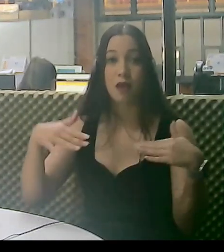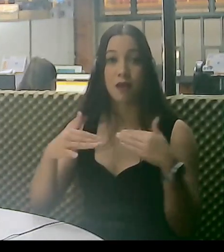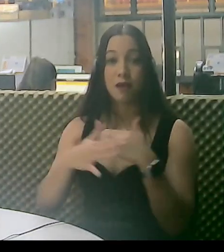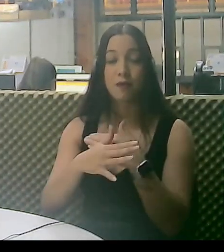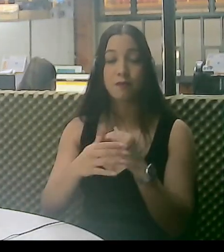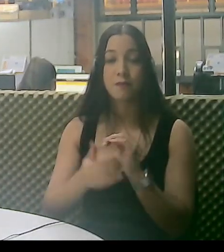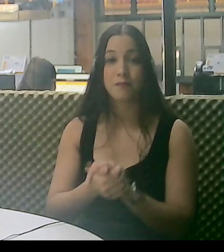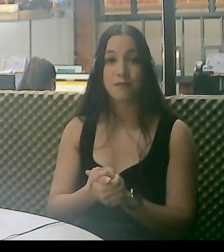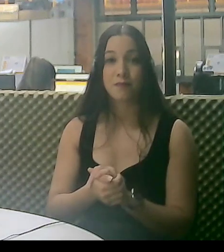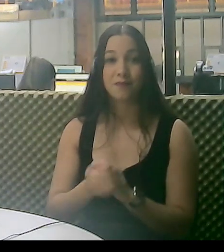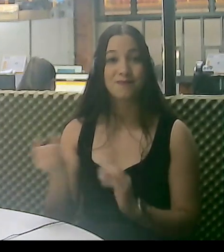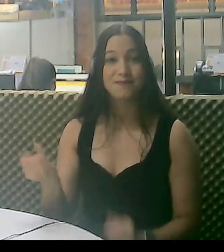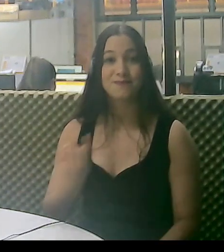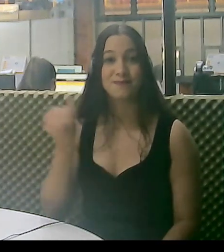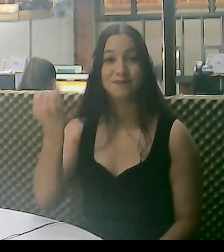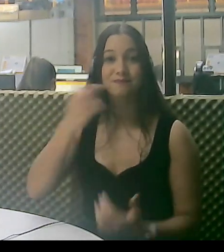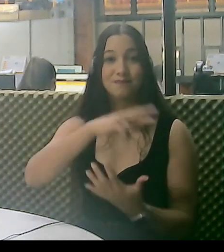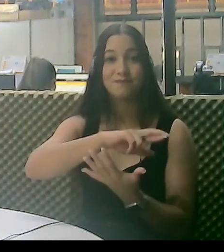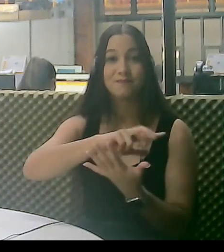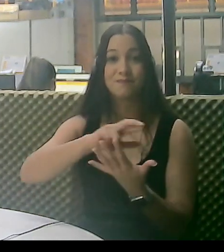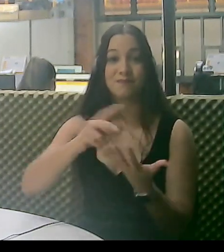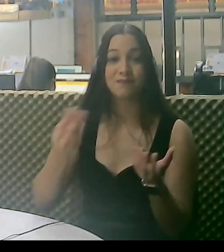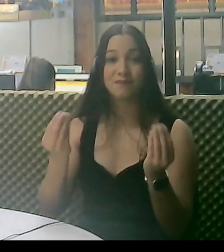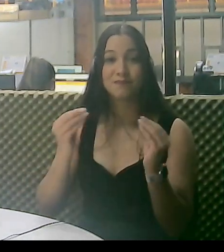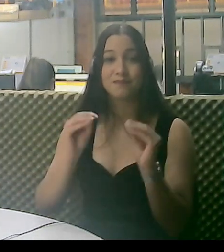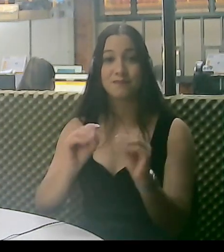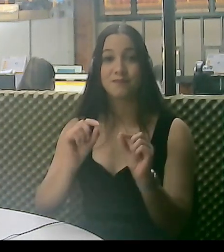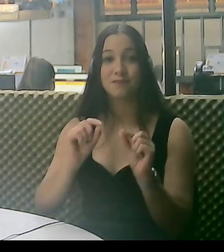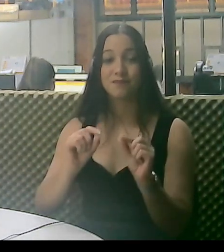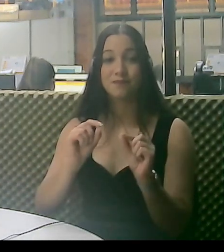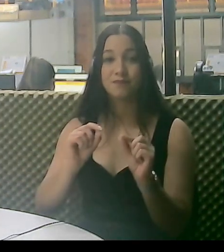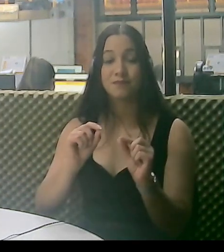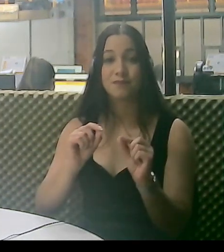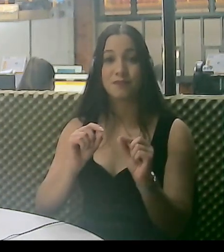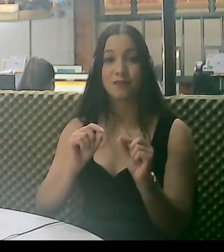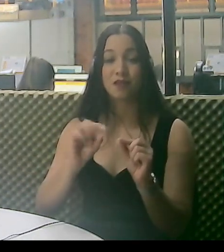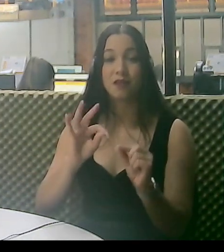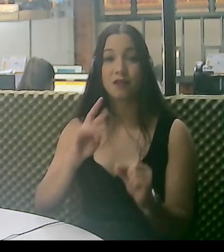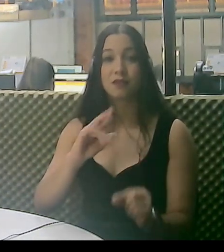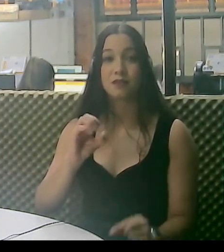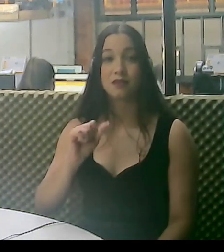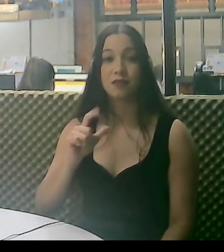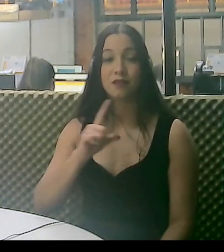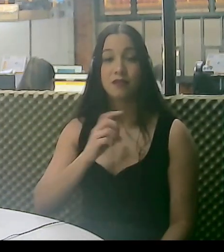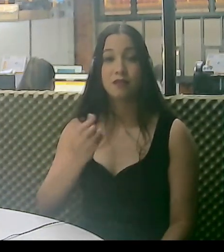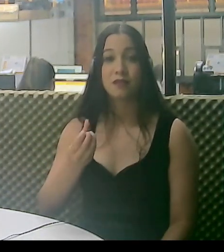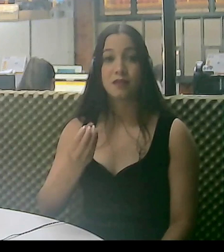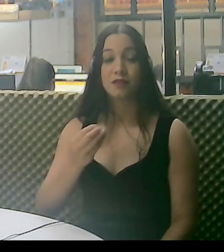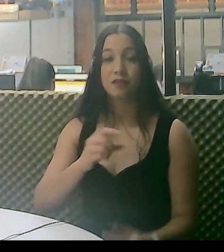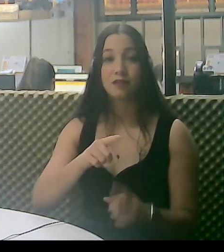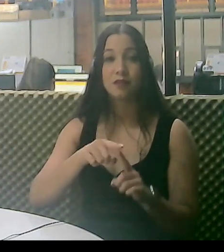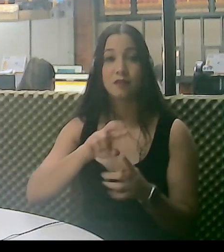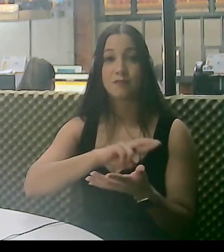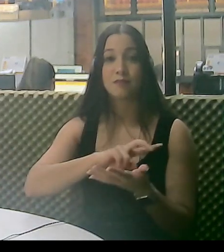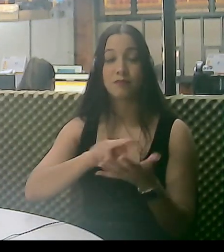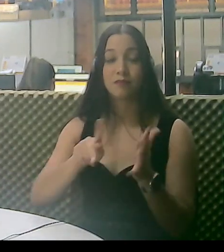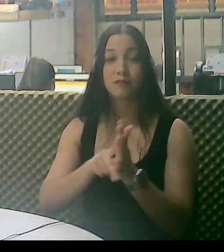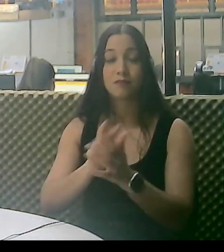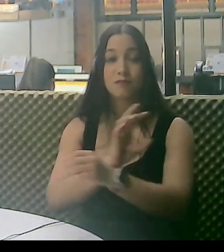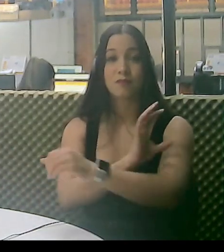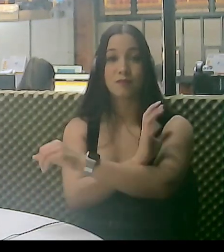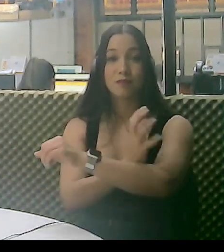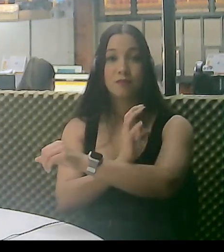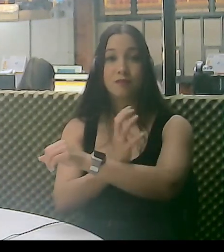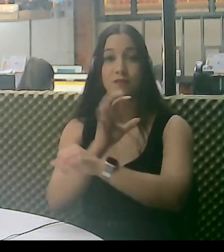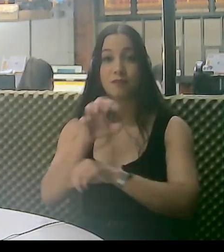Outras ações importantes da Ferubi são a implantação de um matrizal com 60 espécies representativas do cerrado, destinado